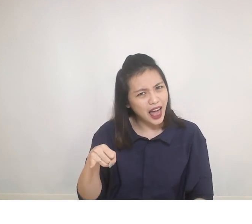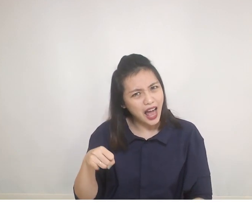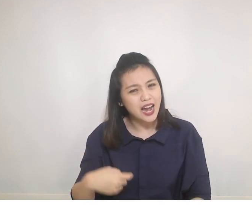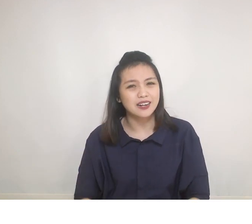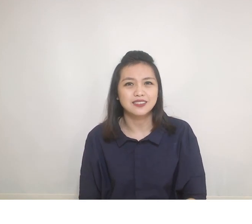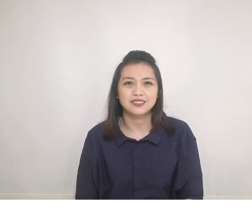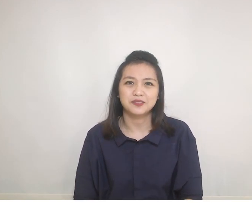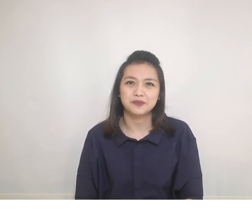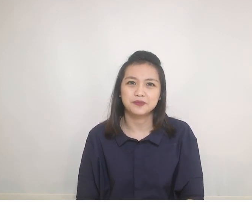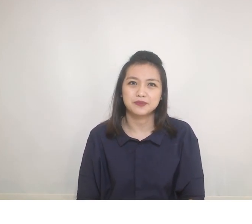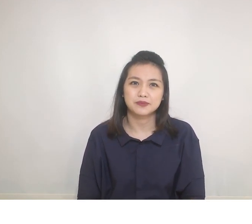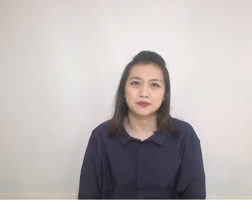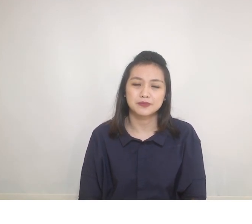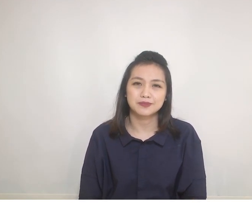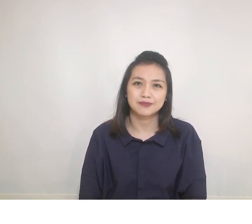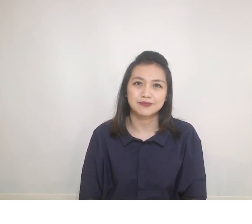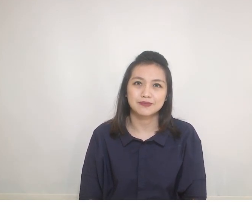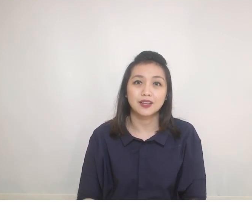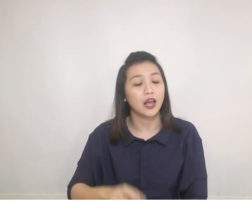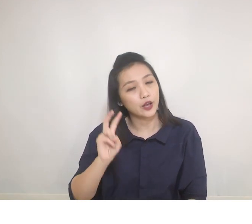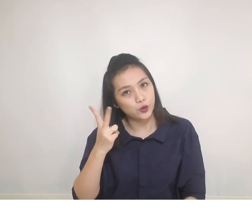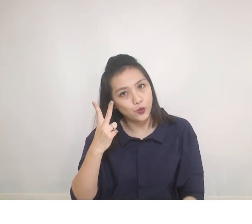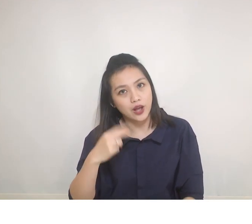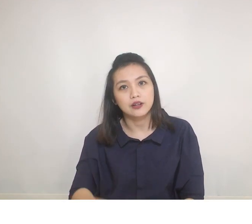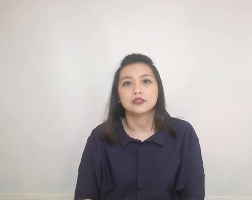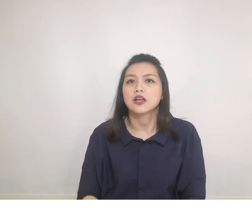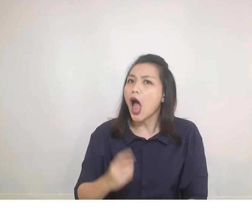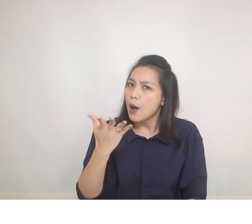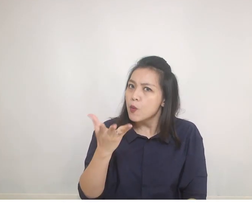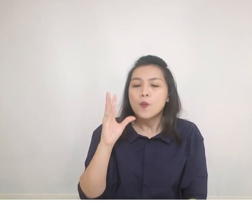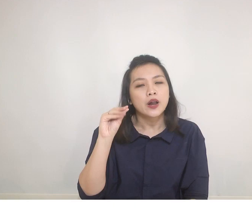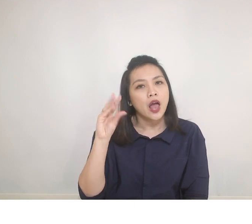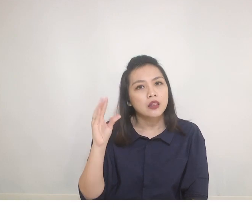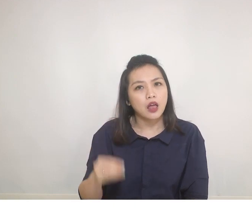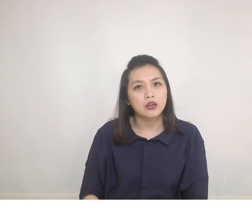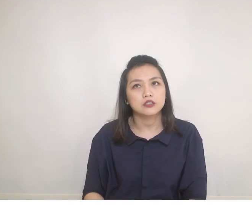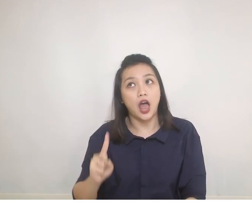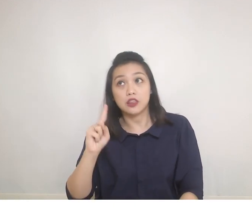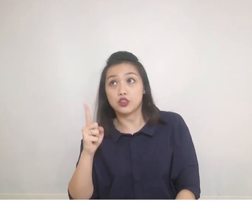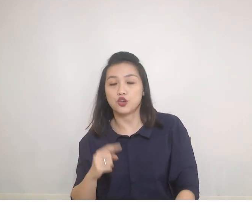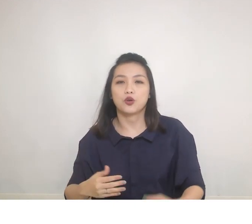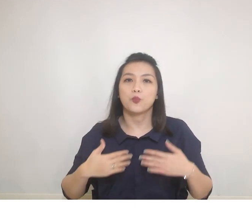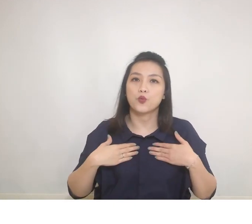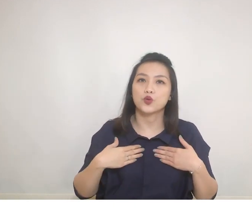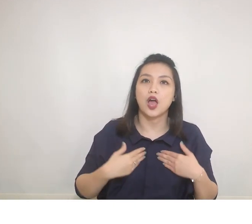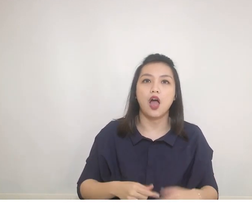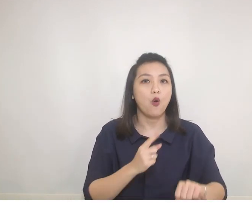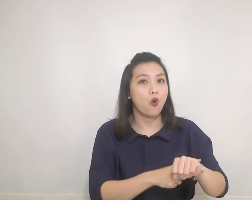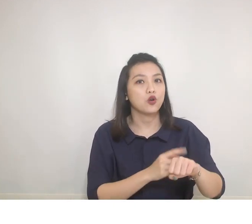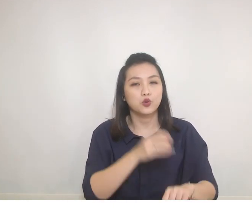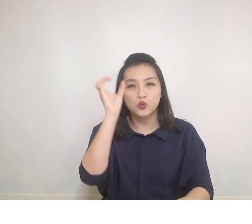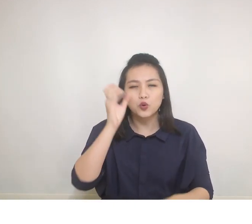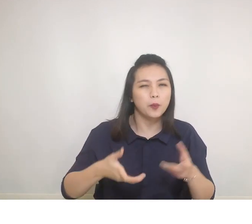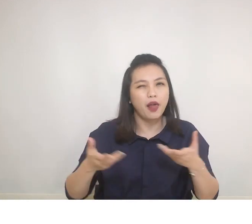mata, Anda digadaikan. Buka mata, mikir lagi iya. Rumahnya sudah digadaikan. Jadi Anda punya lebih banyak waktu atau tidak? Enggak, sana